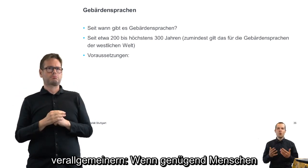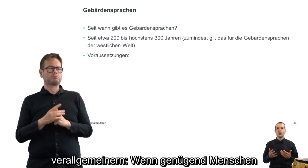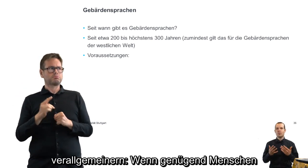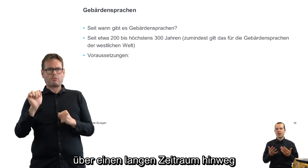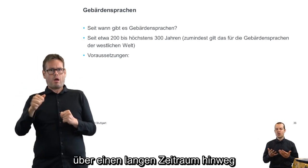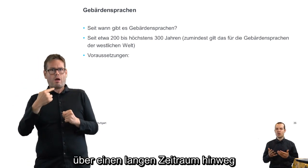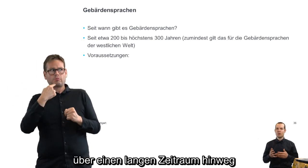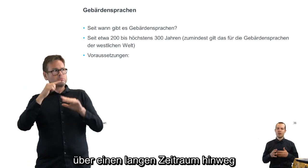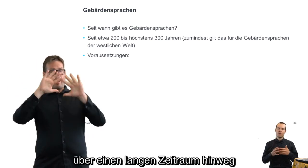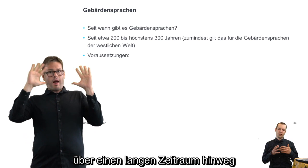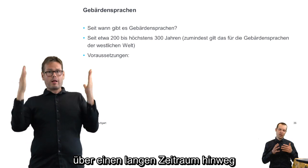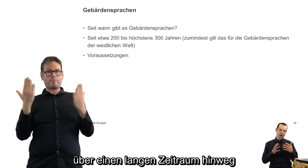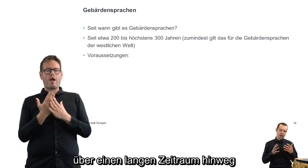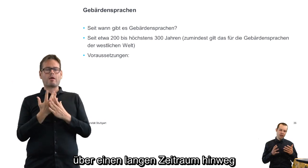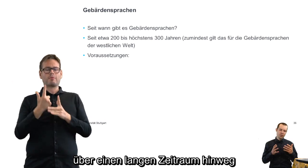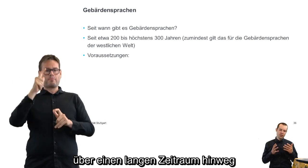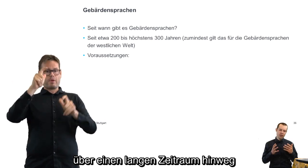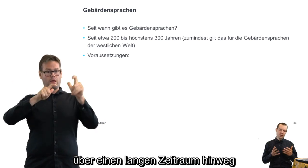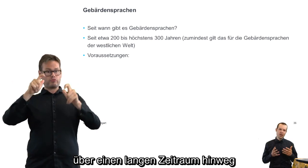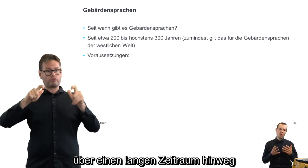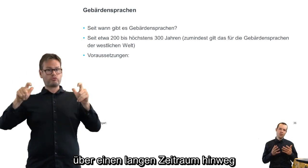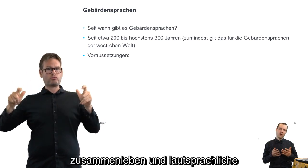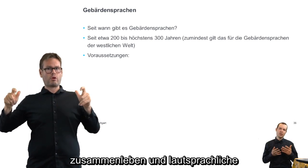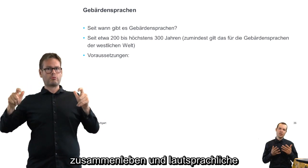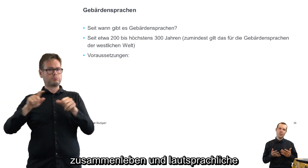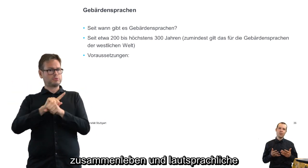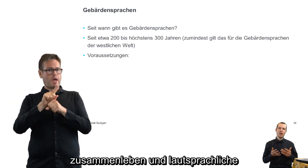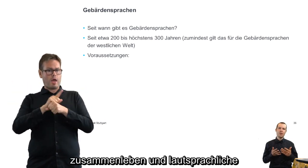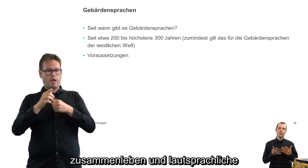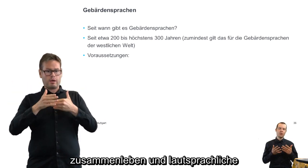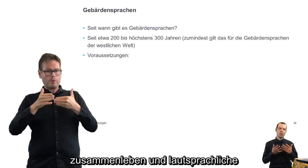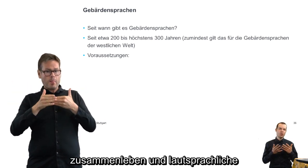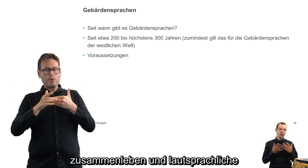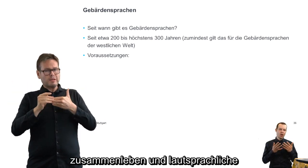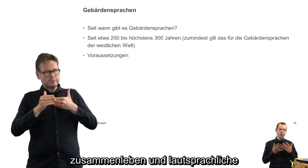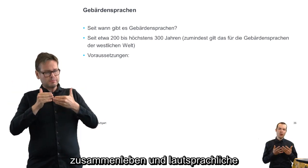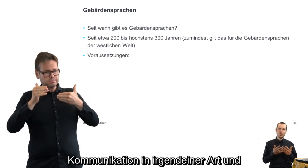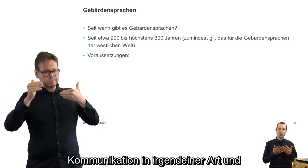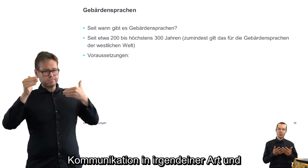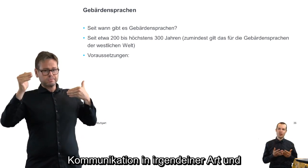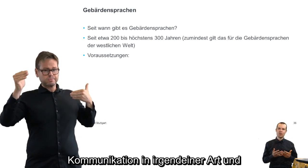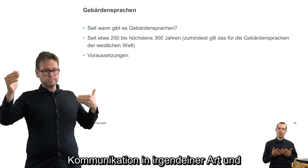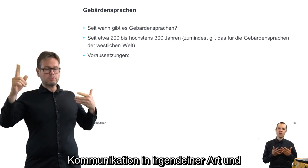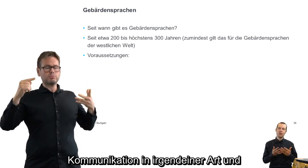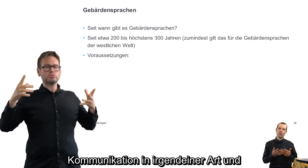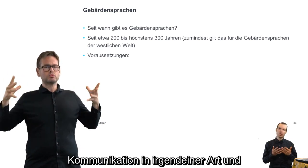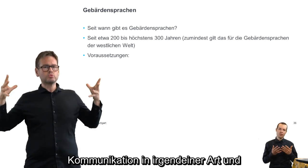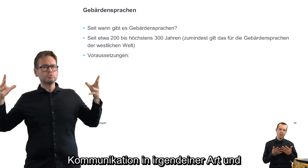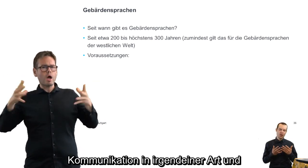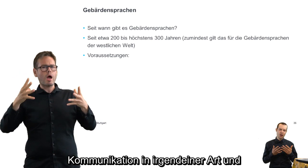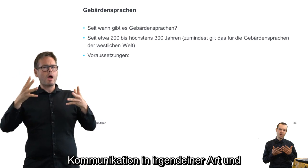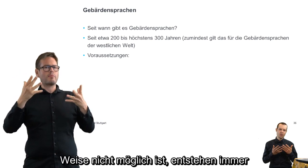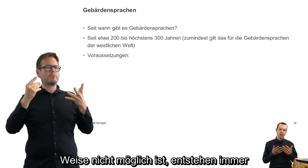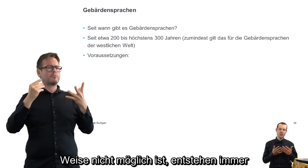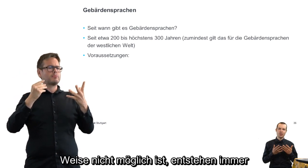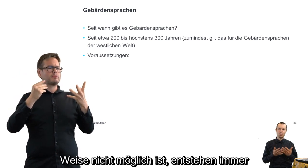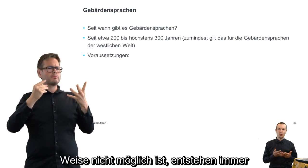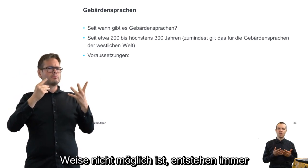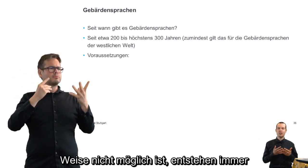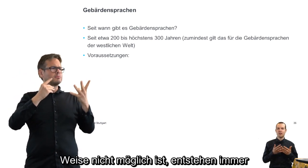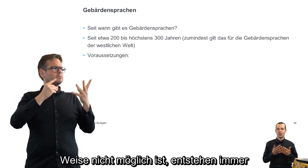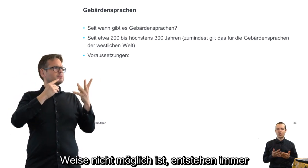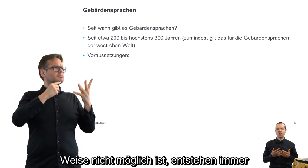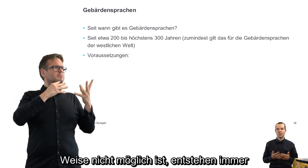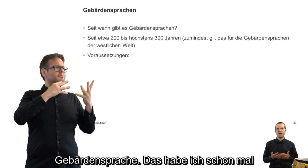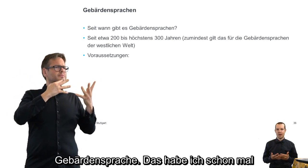Wenn genügend Menschen über einen langen Zeitraum hinweg zusammenleben und lautsprachliche Kommunikation in irgendeiner Art und Weise nicht